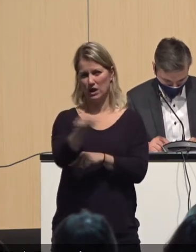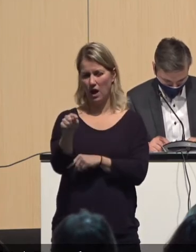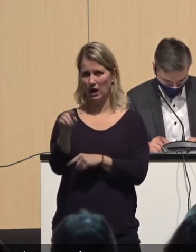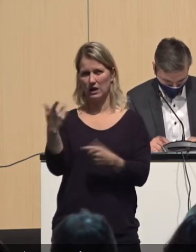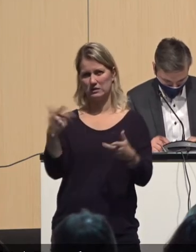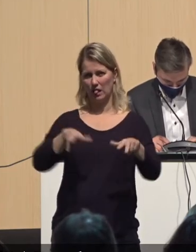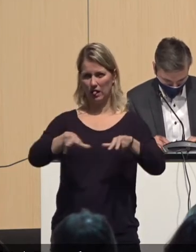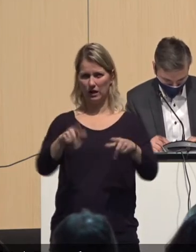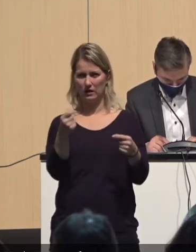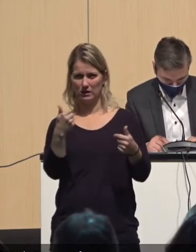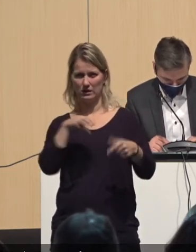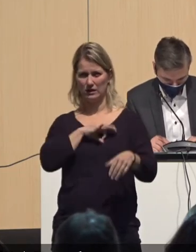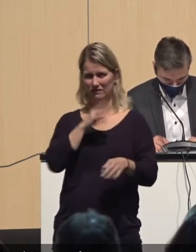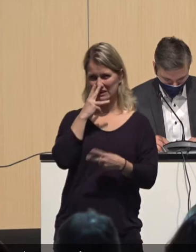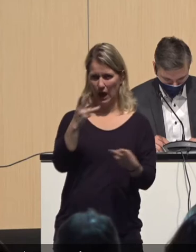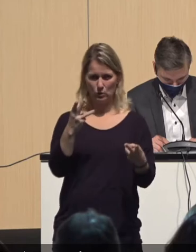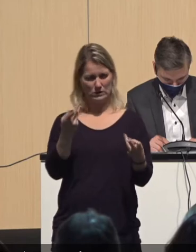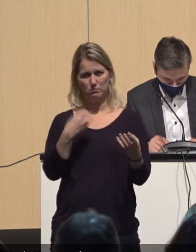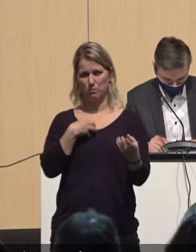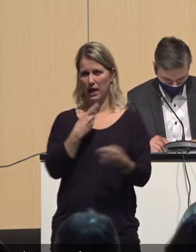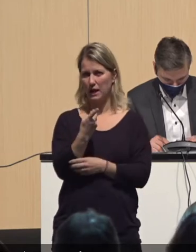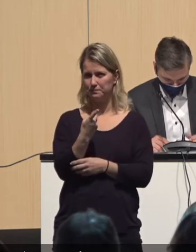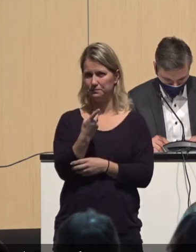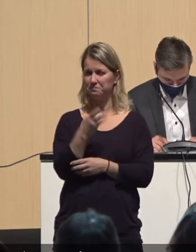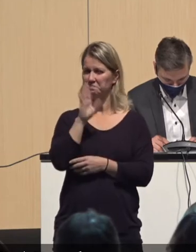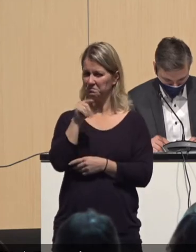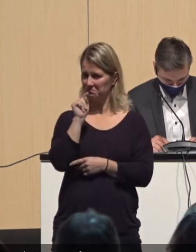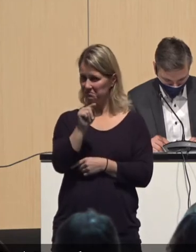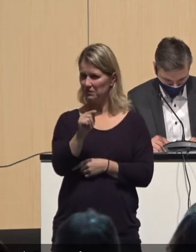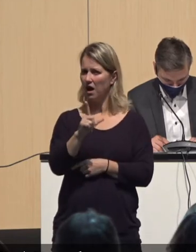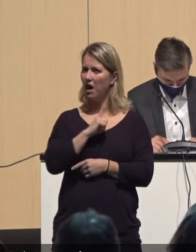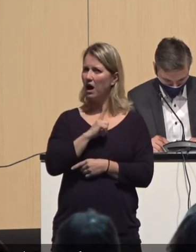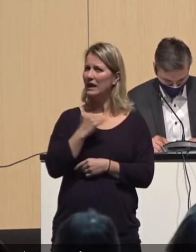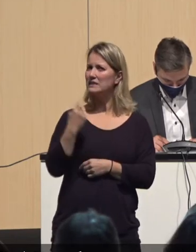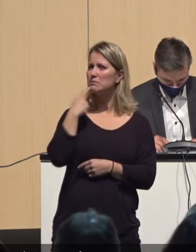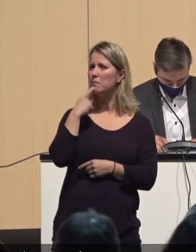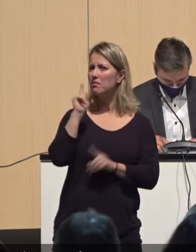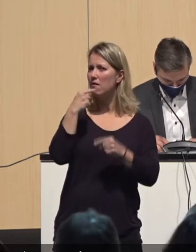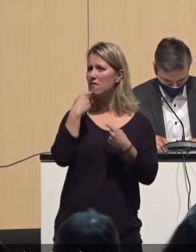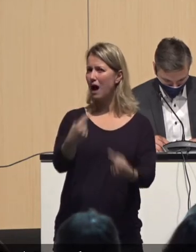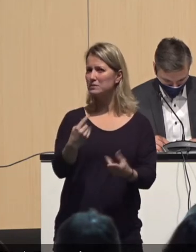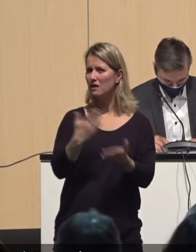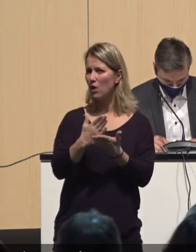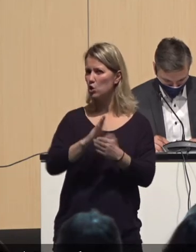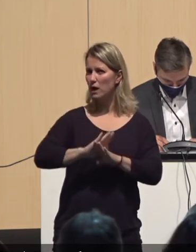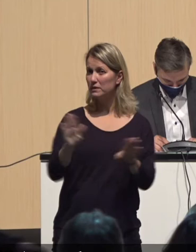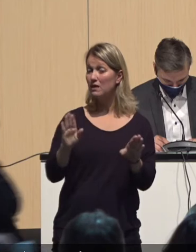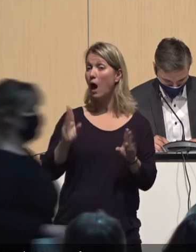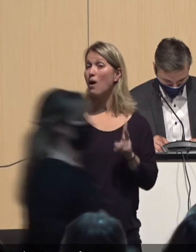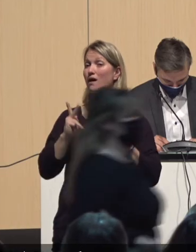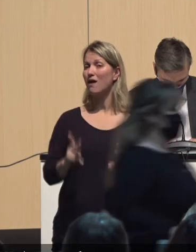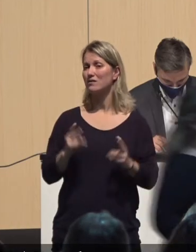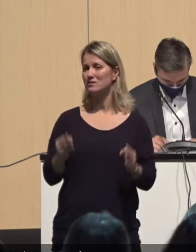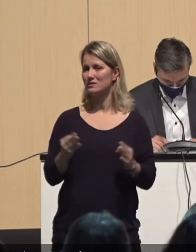Schieflage. Warum werden aktuell diese Märkte nicht abgesagt? Es ist ein Rechtsproblem und es ist nicht unbedingt